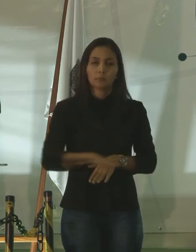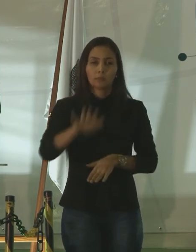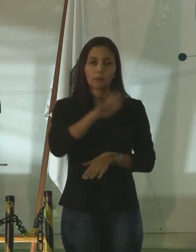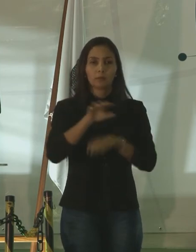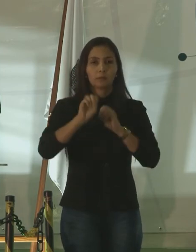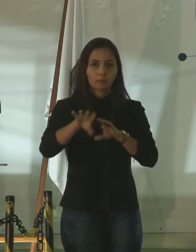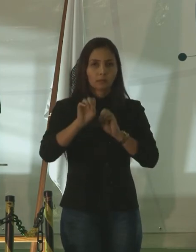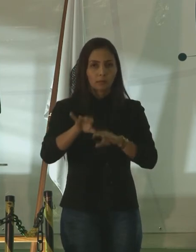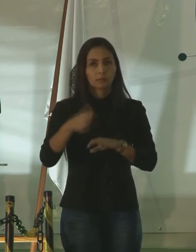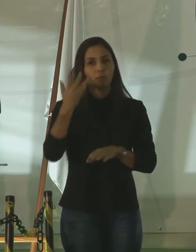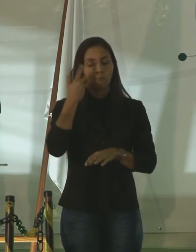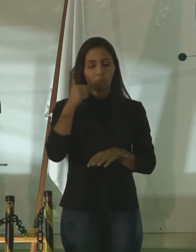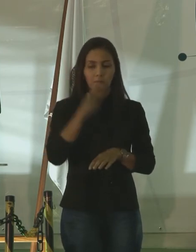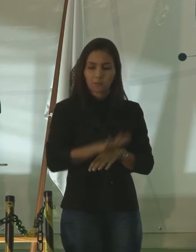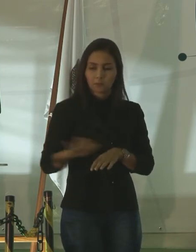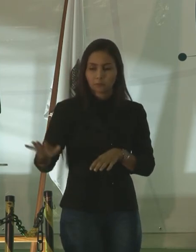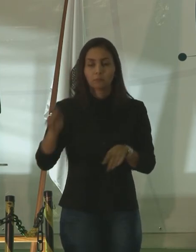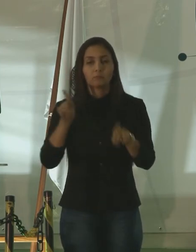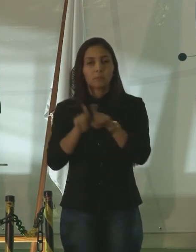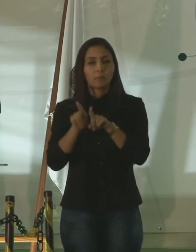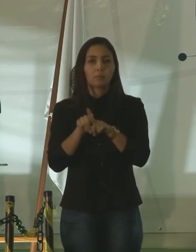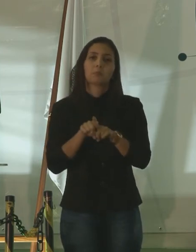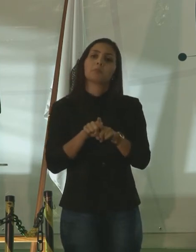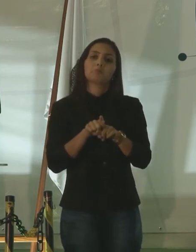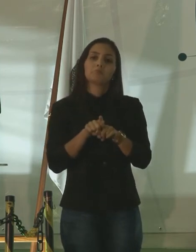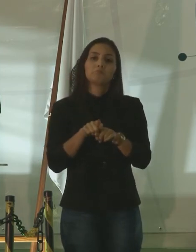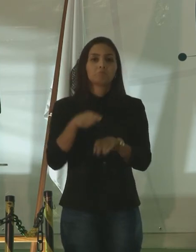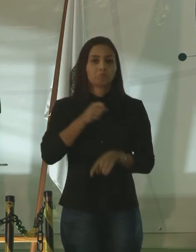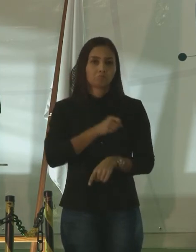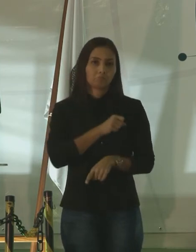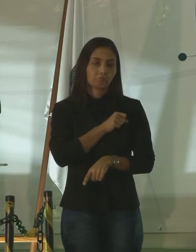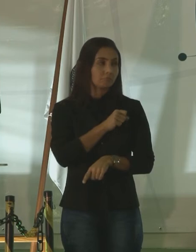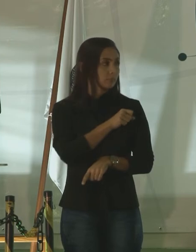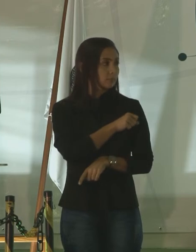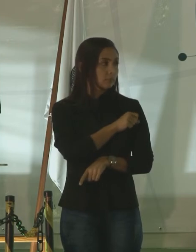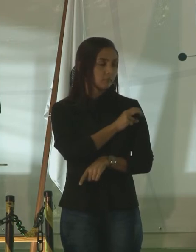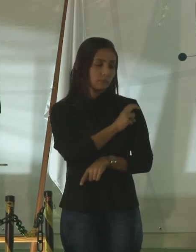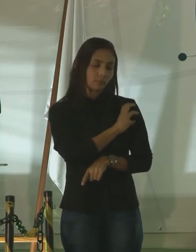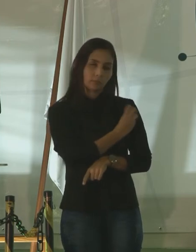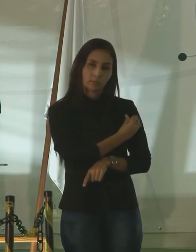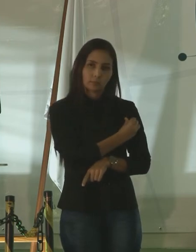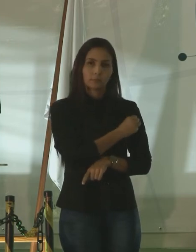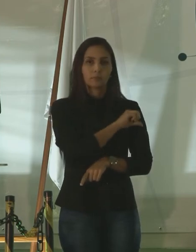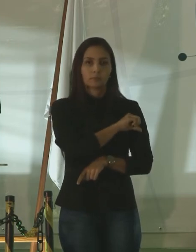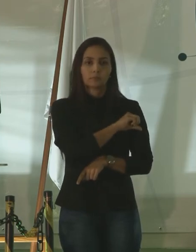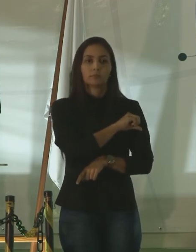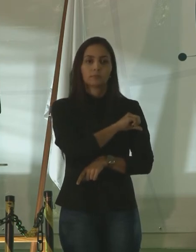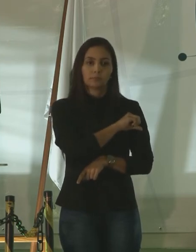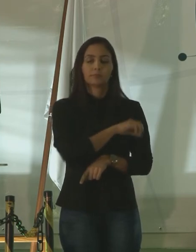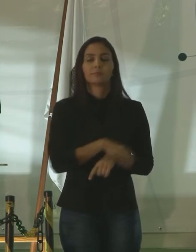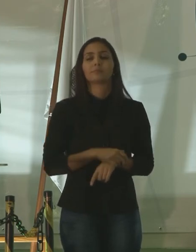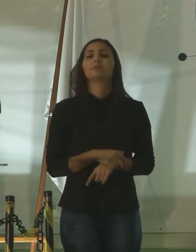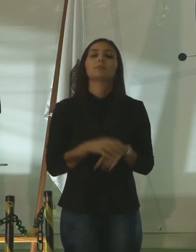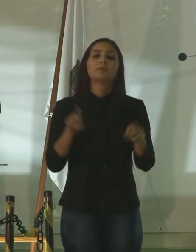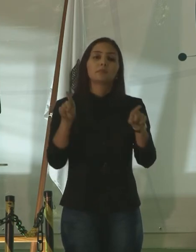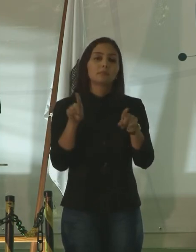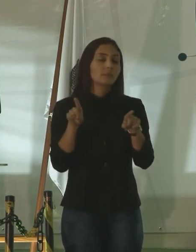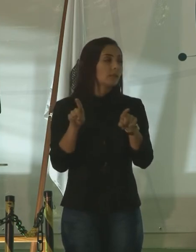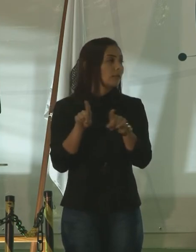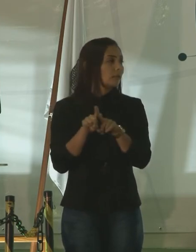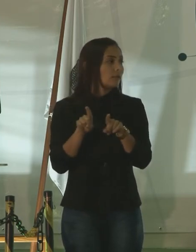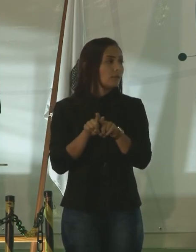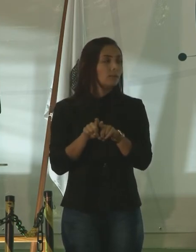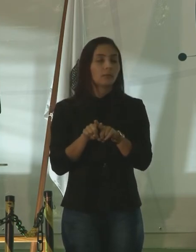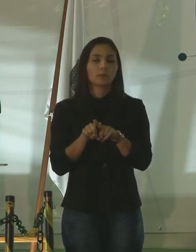na área da educação infantil, da educação do ensino fundamental, como esses alunos chegam na escola, como é a educação desses